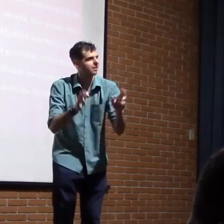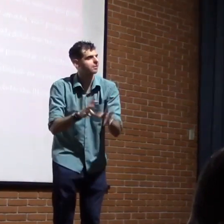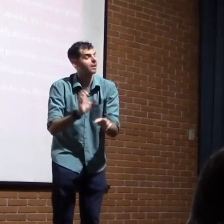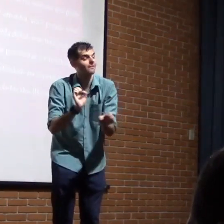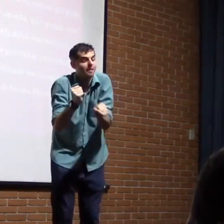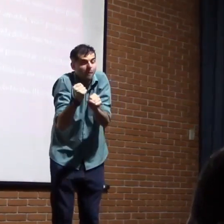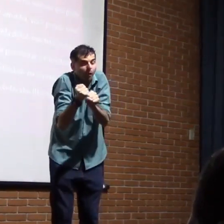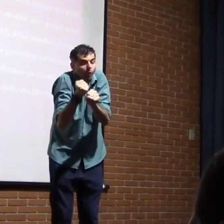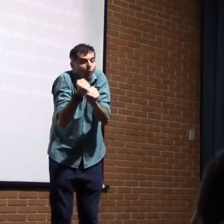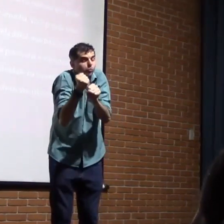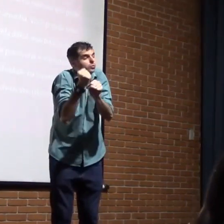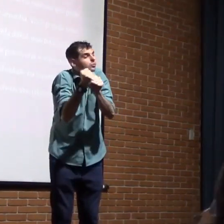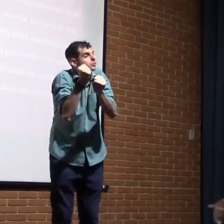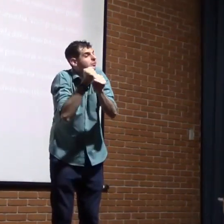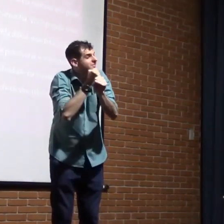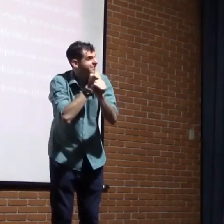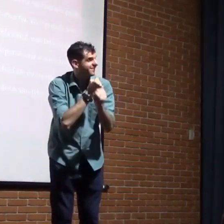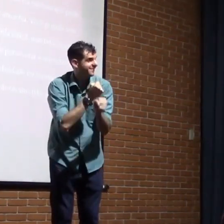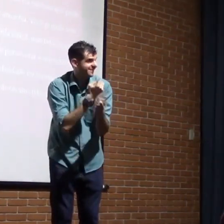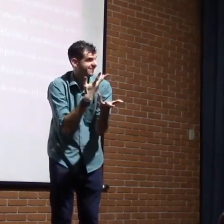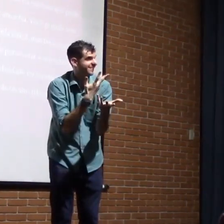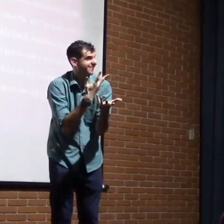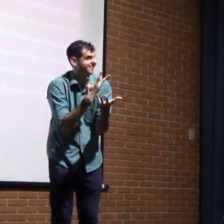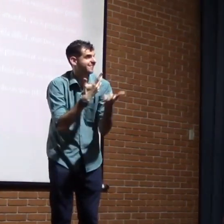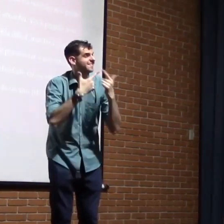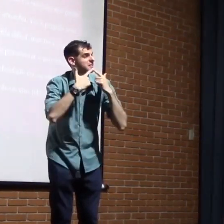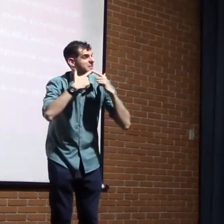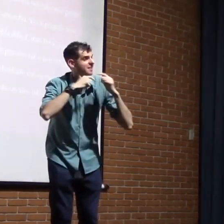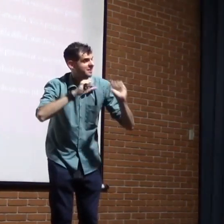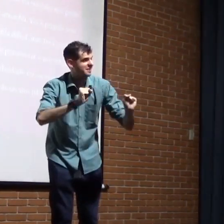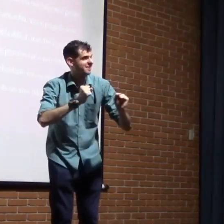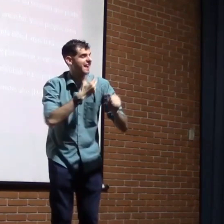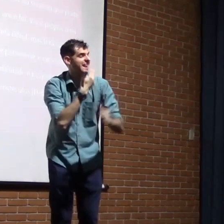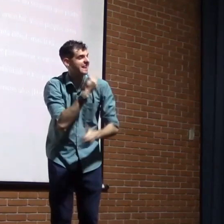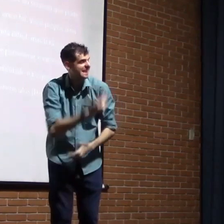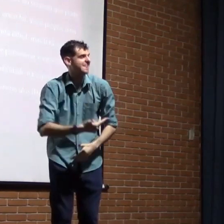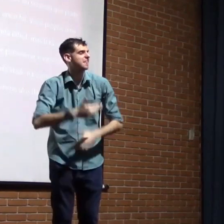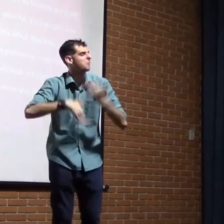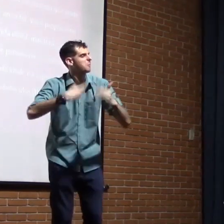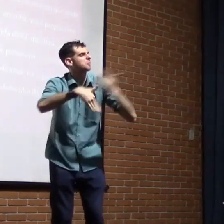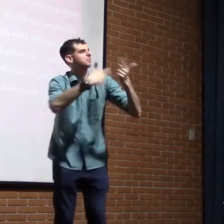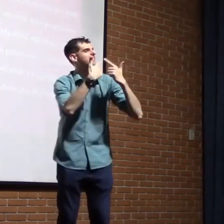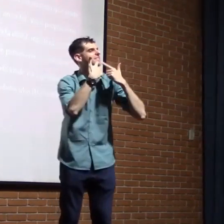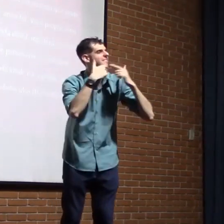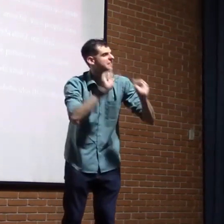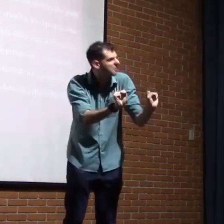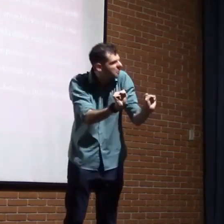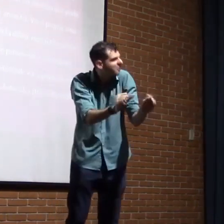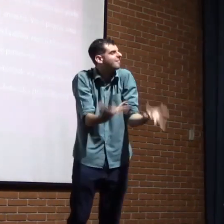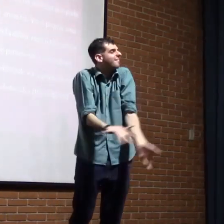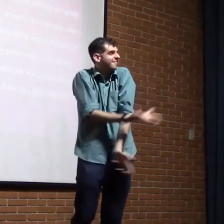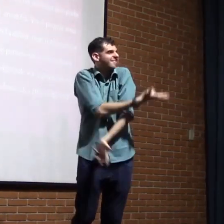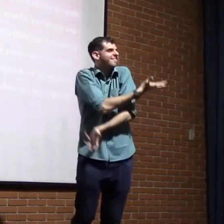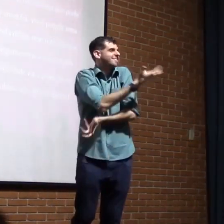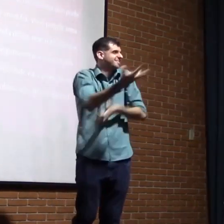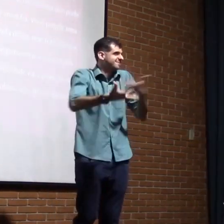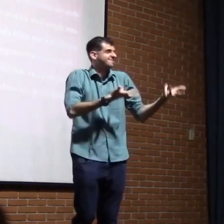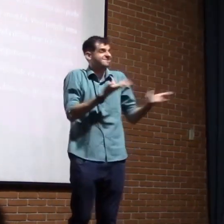outros surdos, e assim ela vai construindo a sua linguagem, os seus aspectos linguísticos dentro da língua de